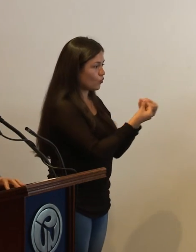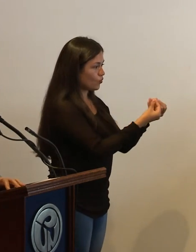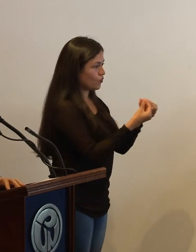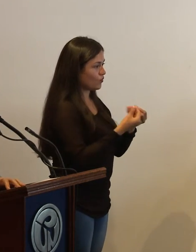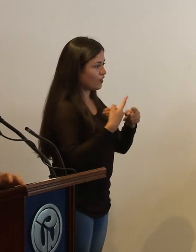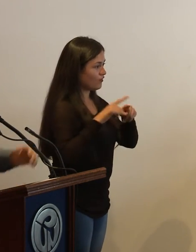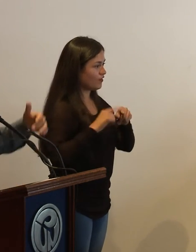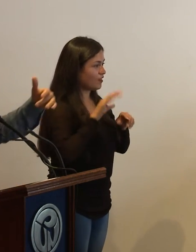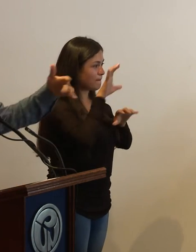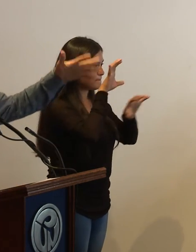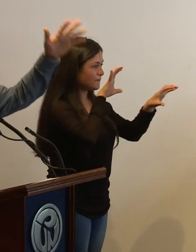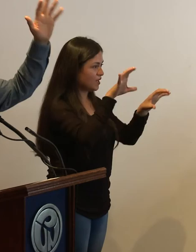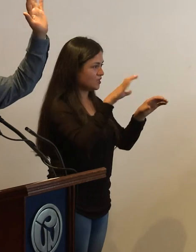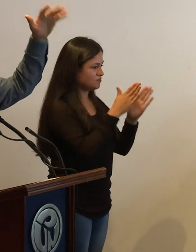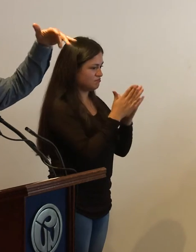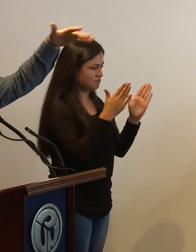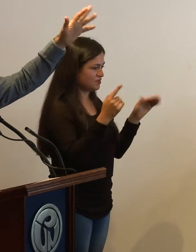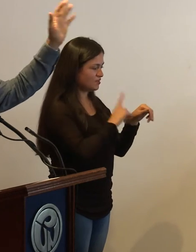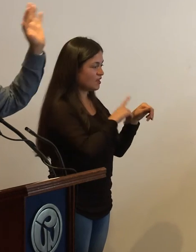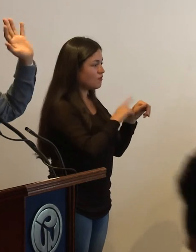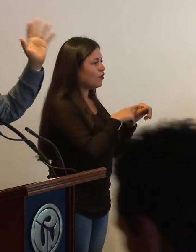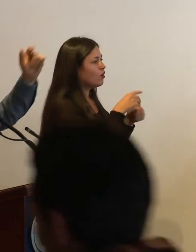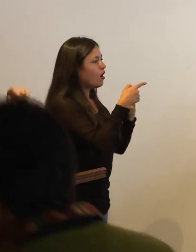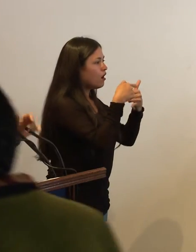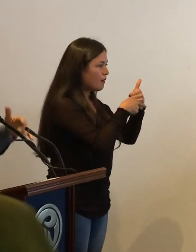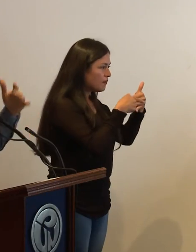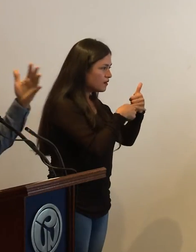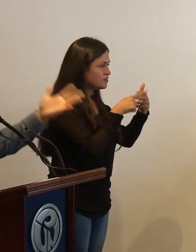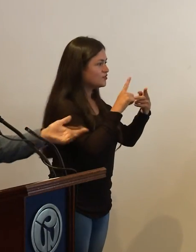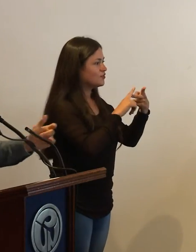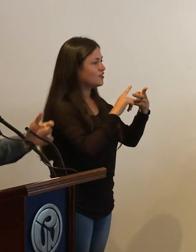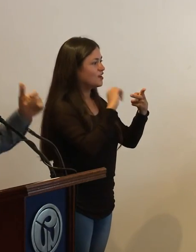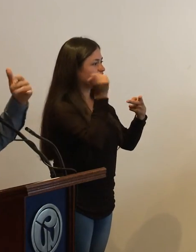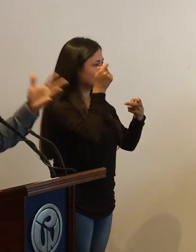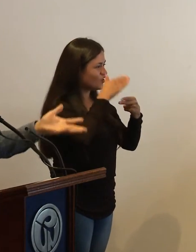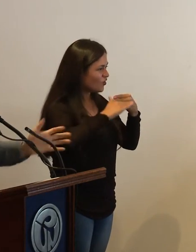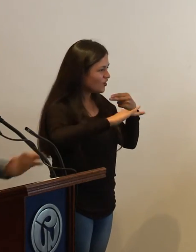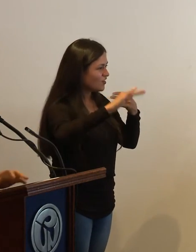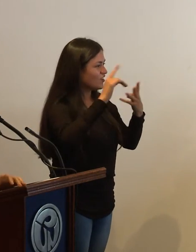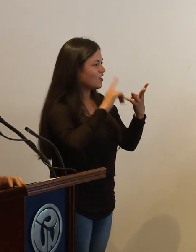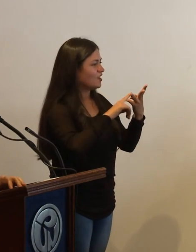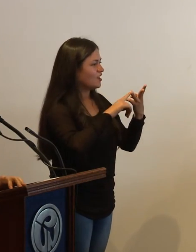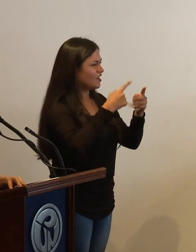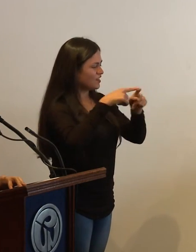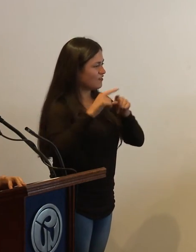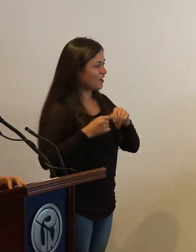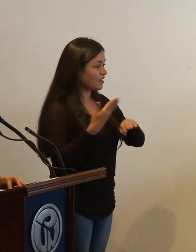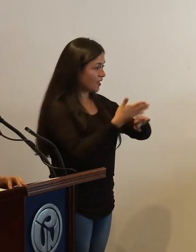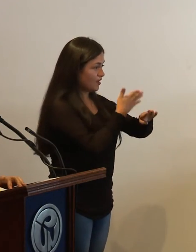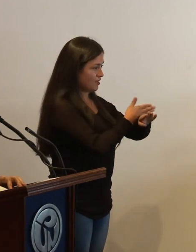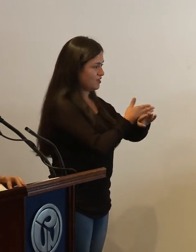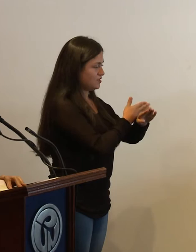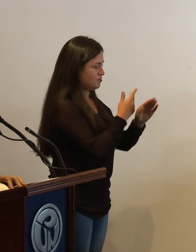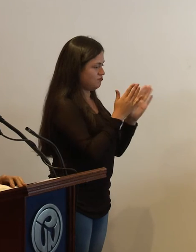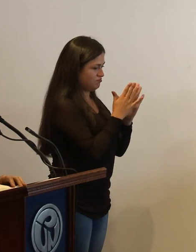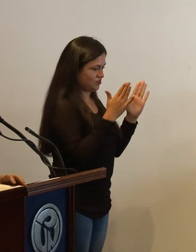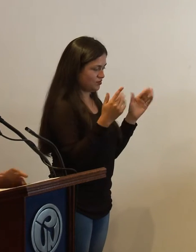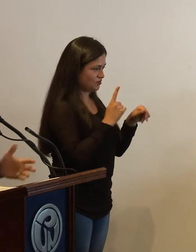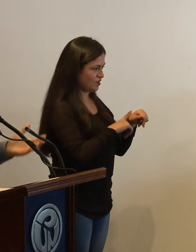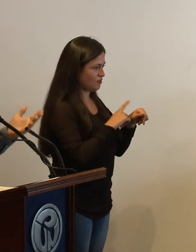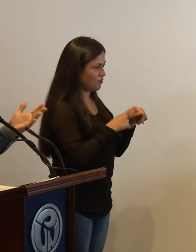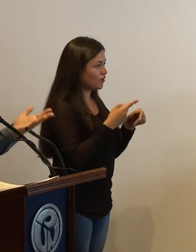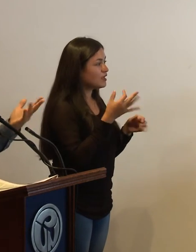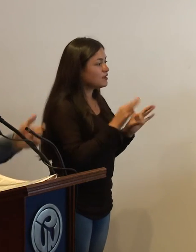sitios del país, Amazonas, Orinoquía, y que todavía los tenemos, con algunos tenemos algunos vínculos. Sería bueno